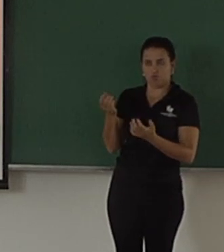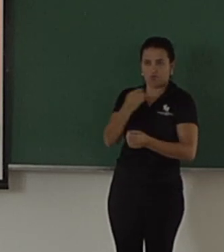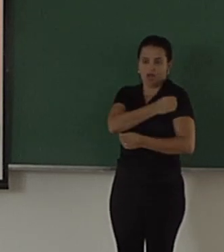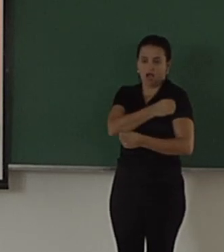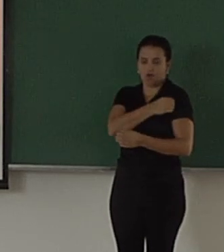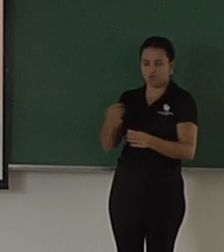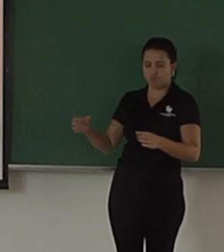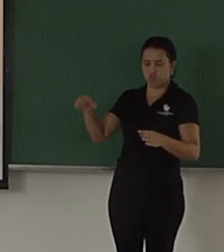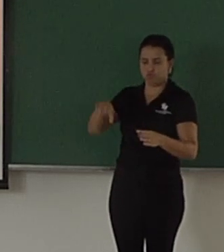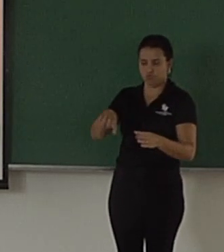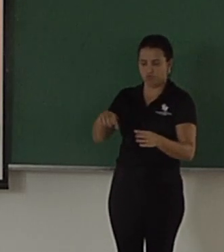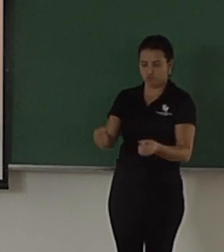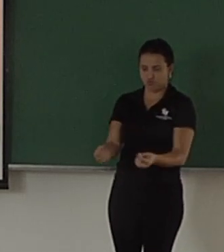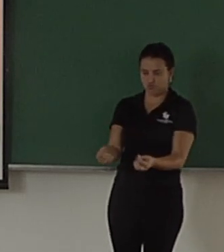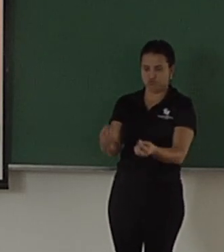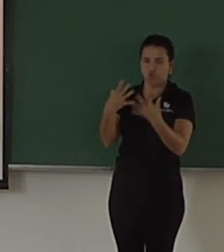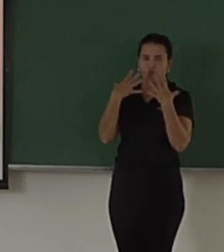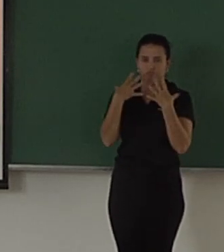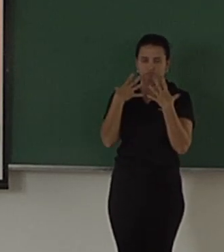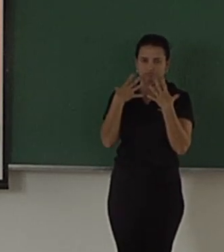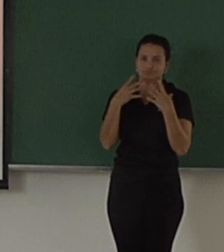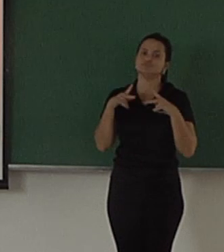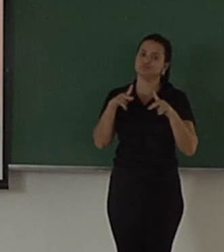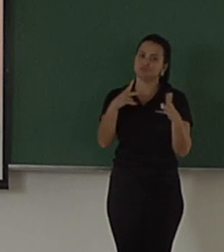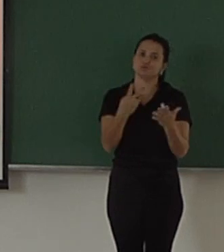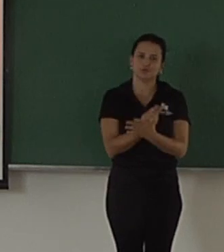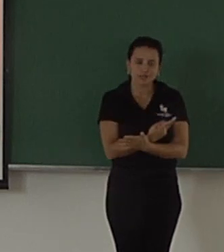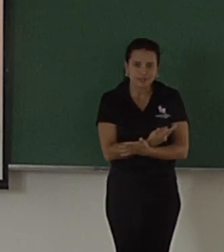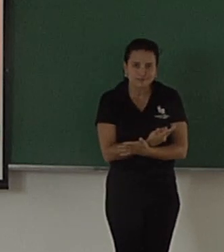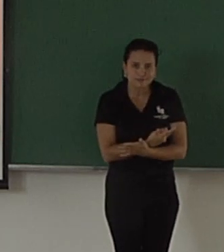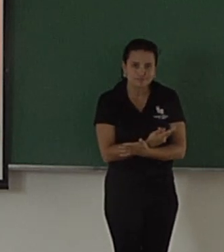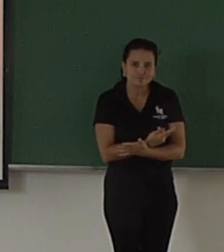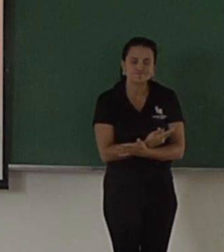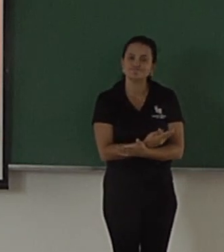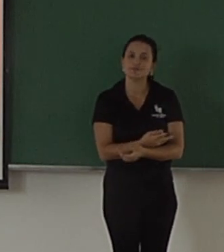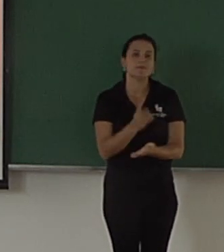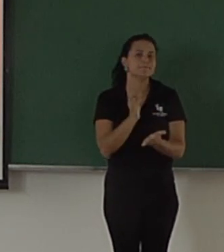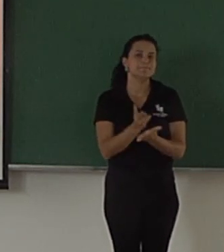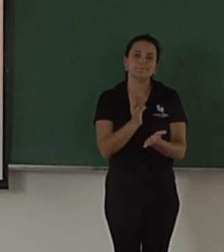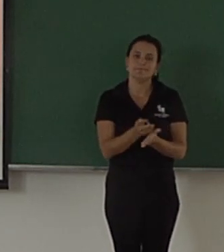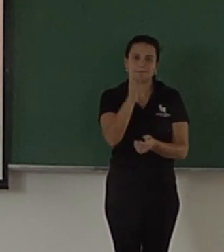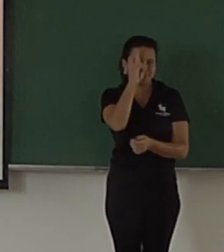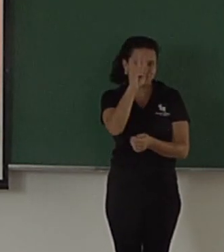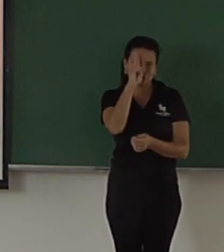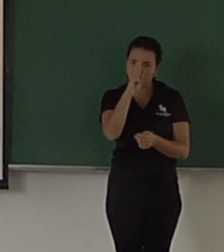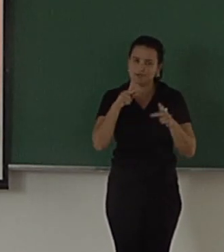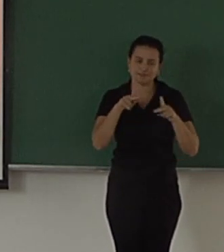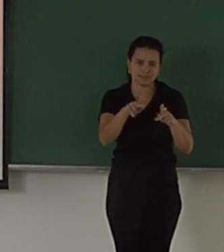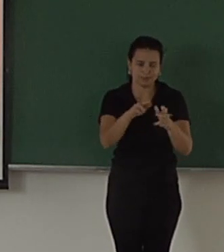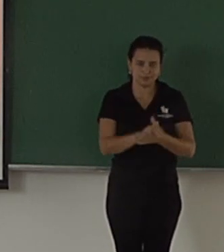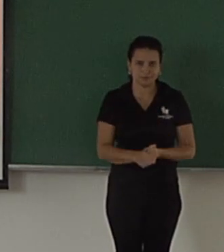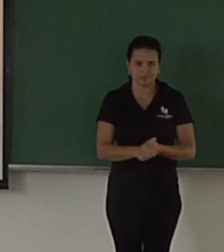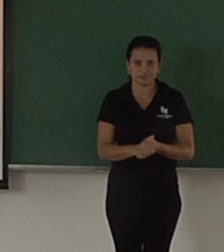álcool, tem brasa, aquilo vem, pega fogo, é sempre assim. Só muda o personagem, a história sempre se repete. Os